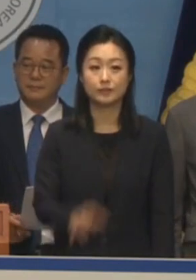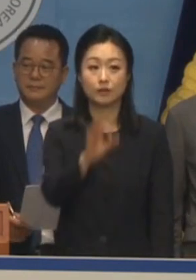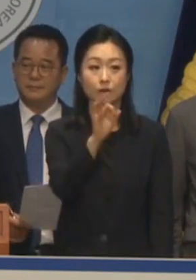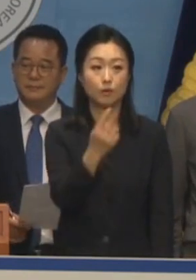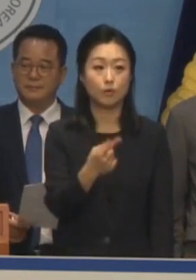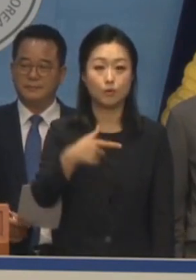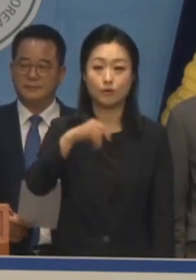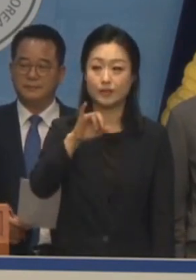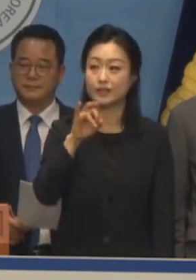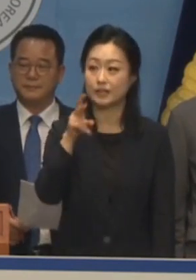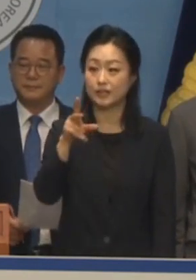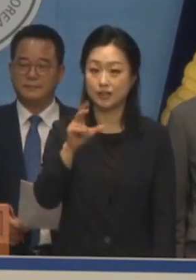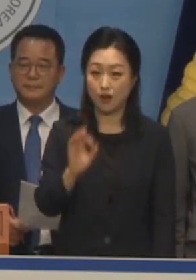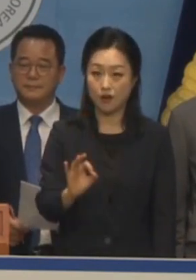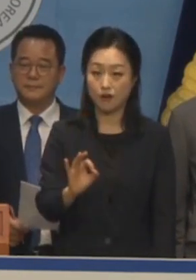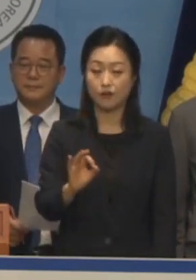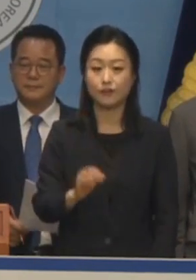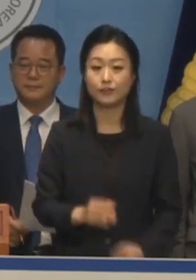오기영 의원님,